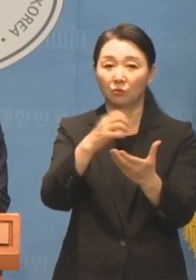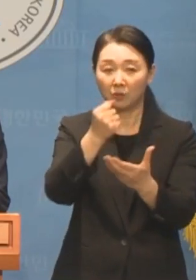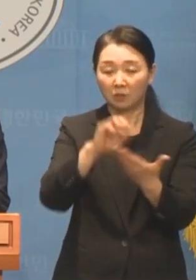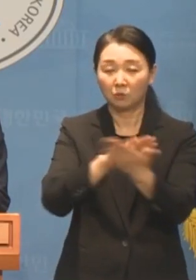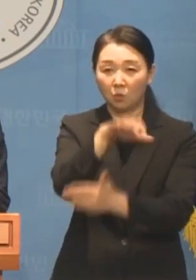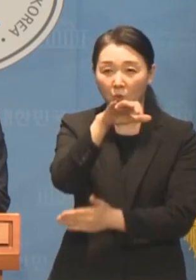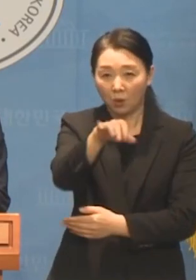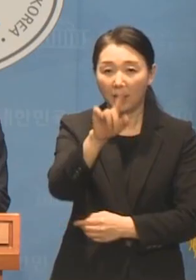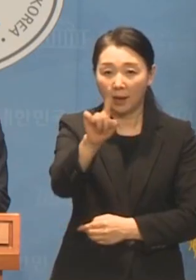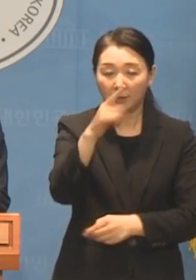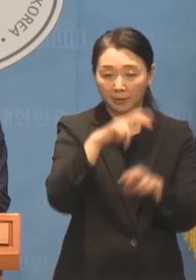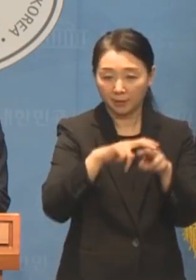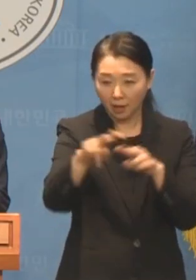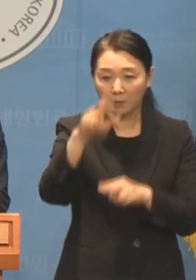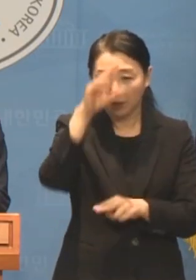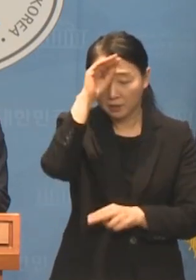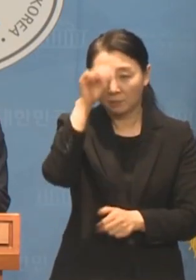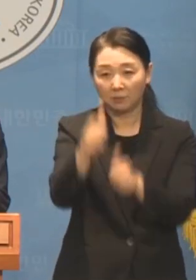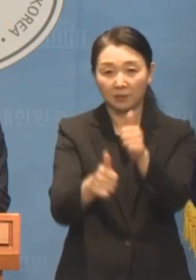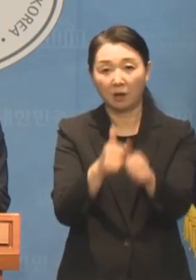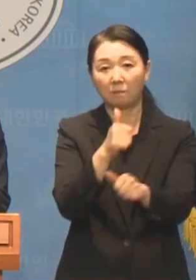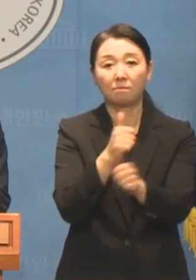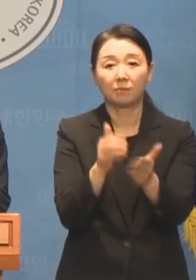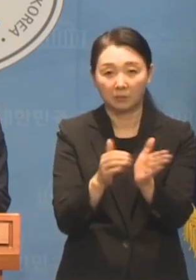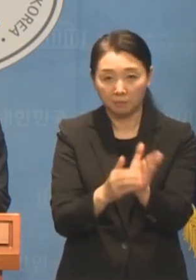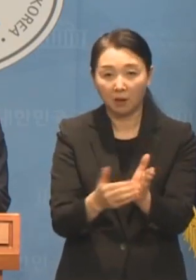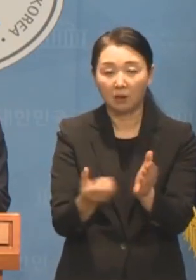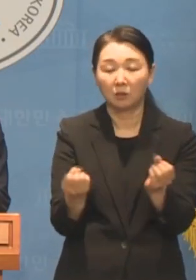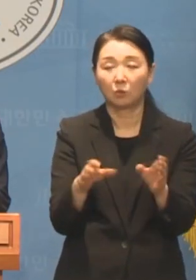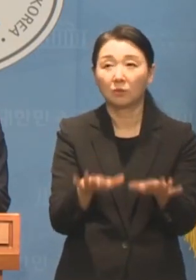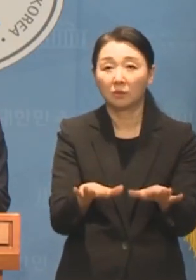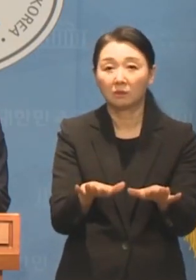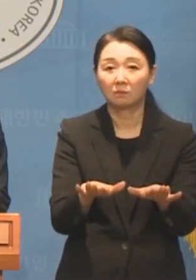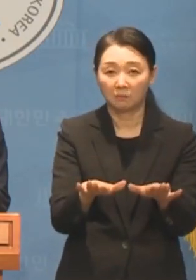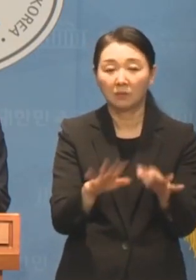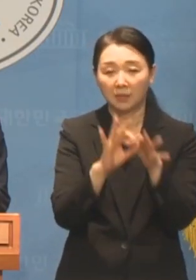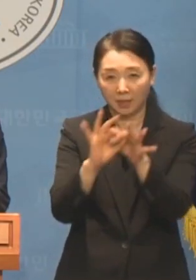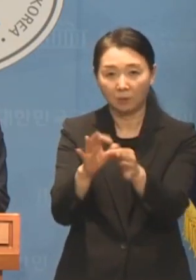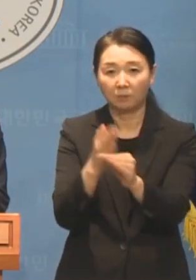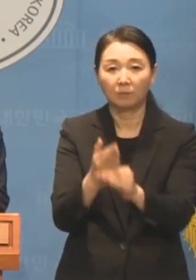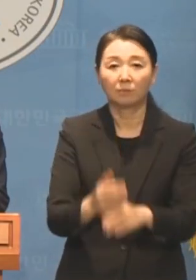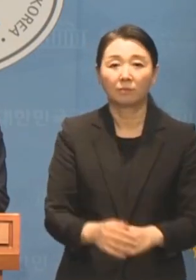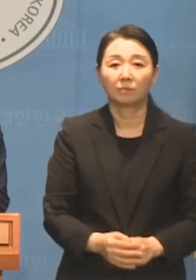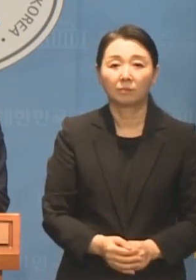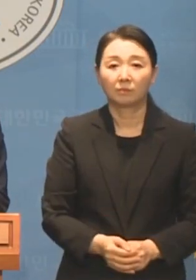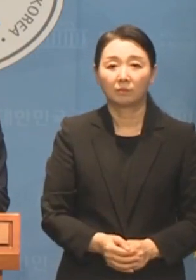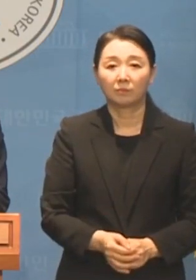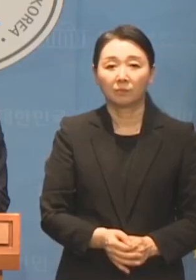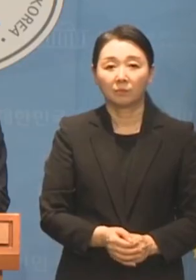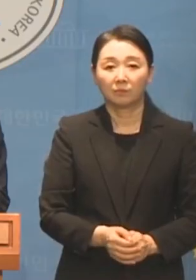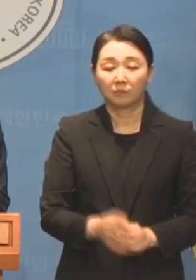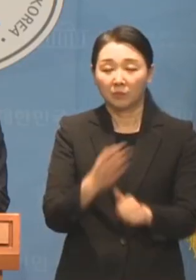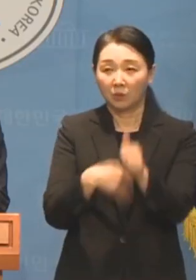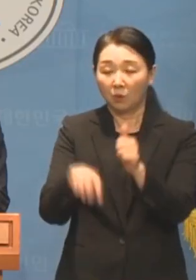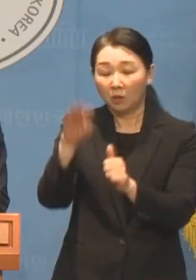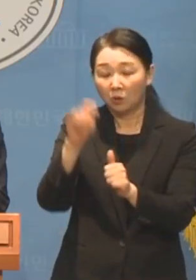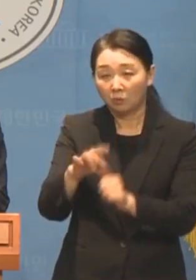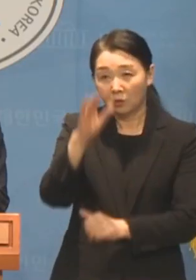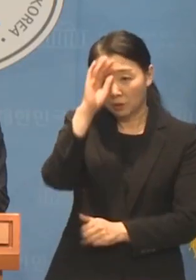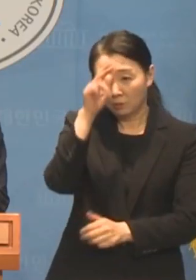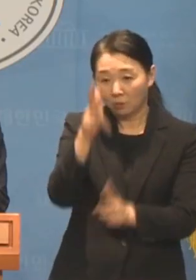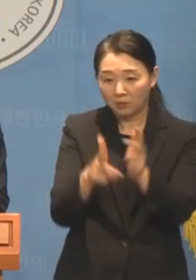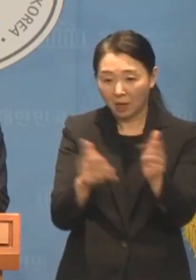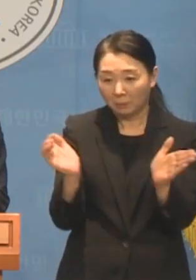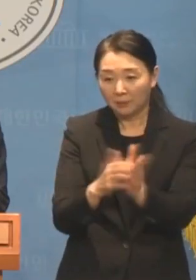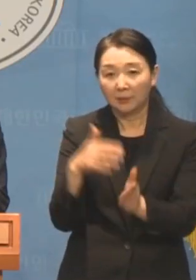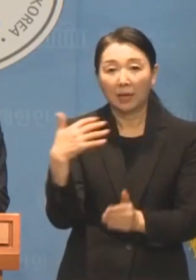1곳에 케이블카 시범 사업을 실시하기로 결정했고 현재에 이르고 있습니다. 그런데 환경부는 시범 사업이